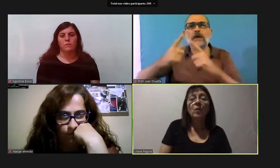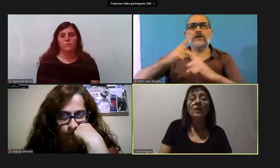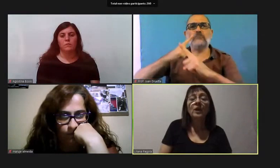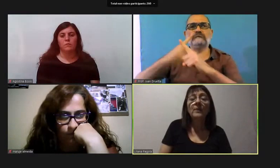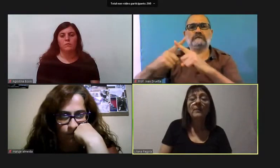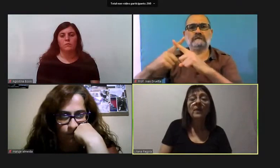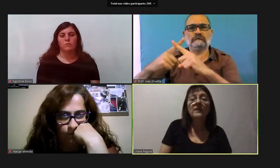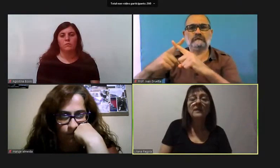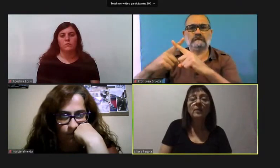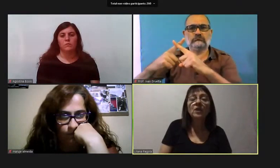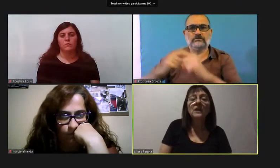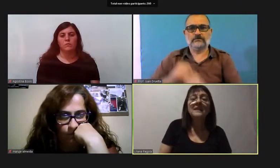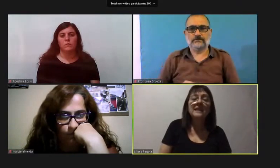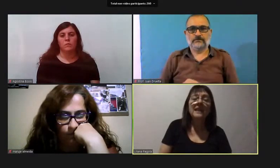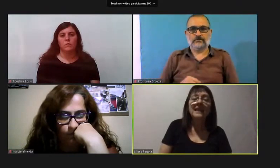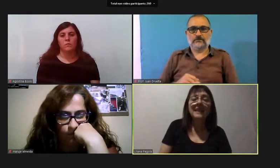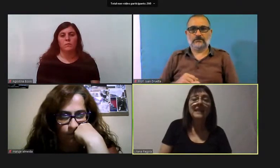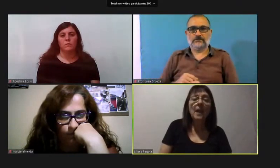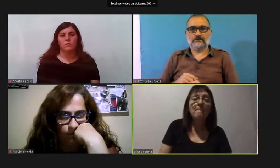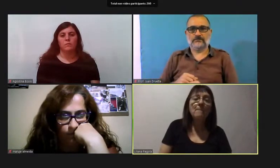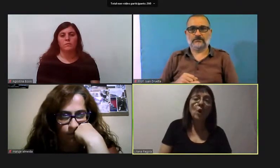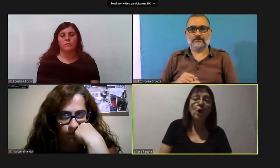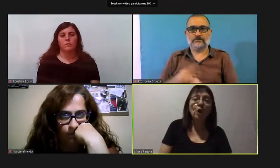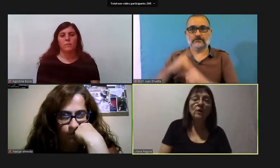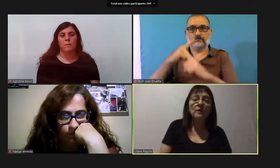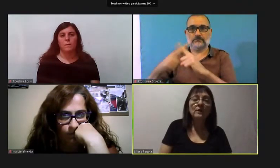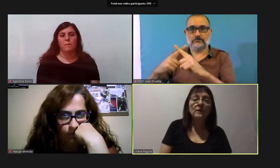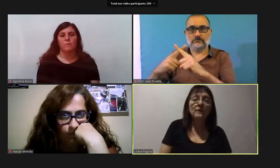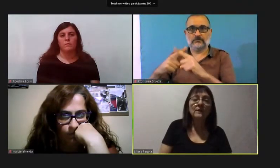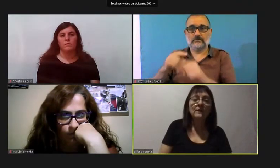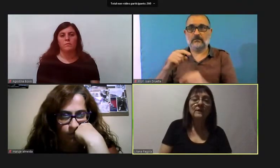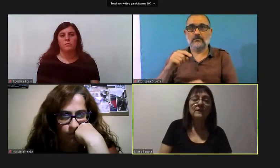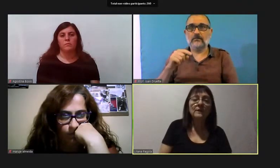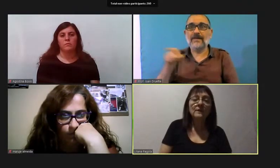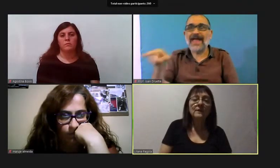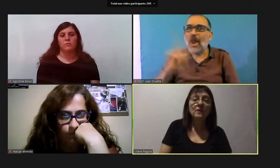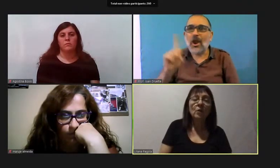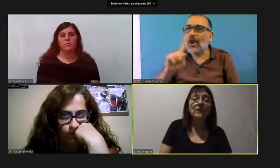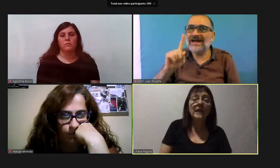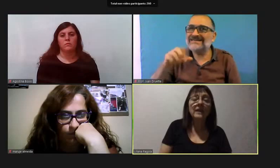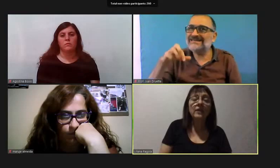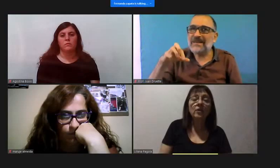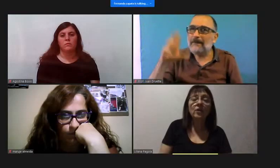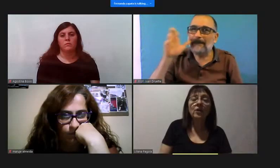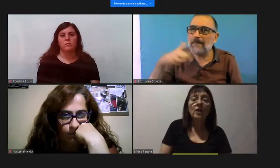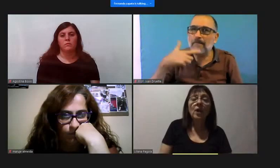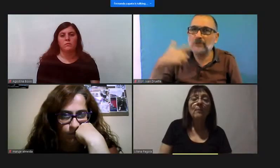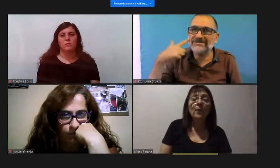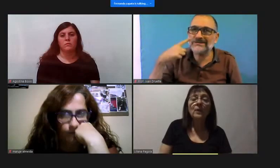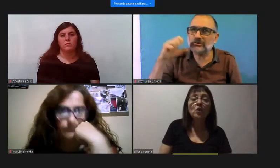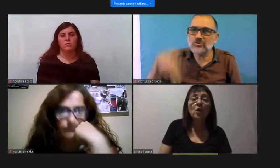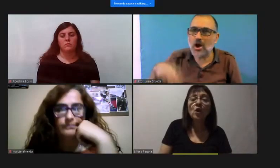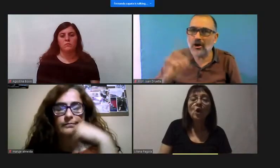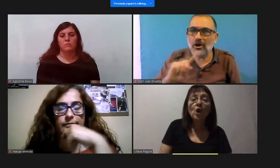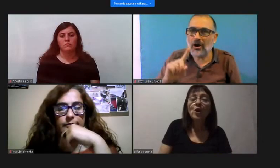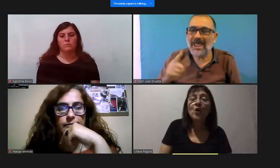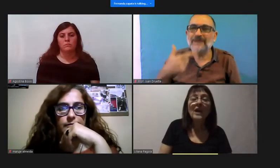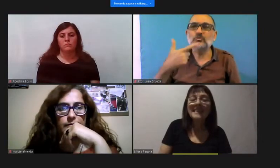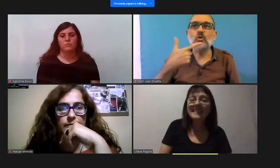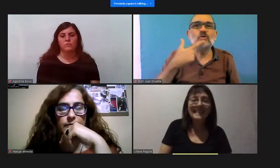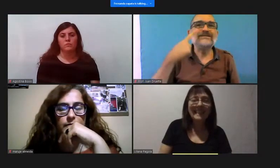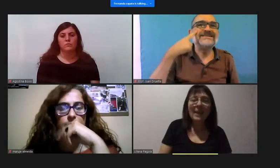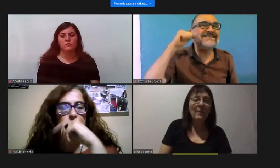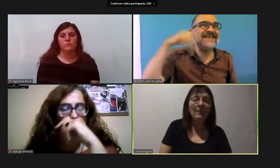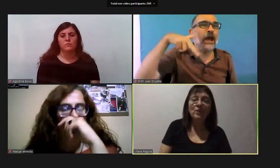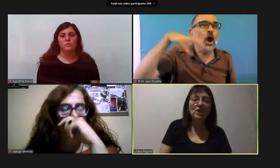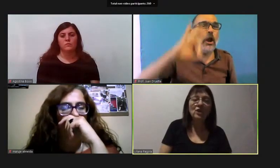Entonces, cuando escribimos decimos, sí, la seña por. Cuando está escrito. Pero eso no